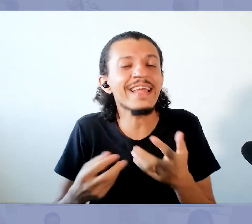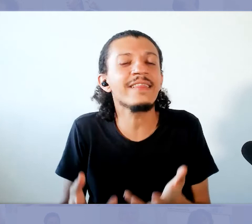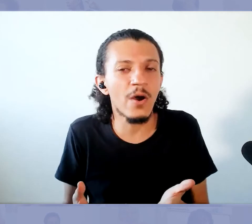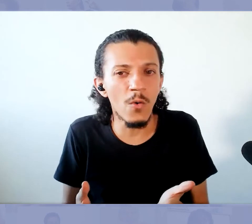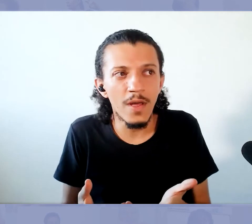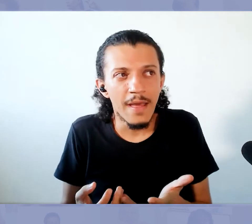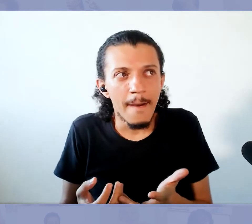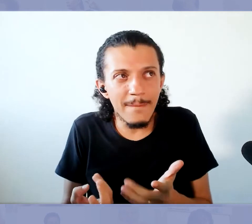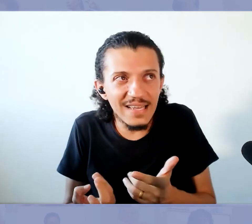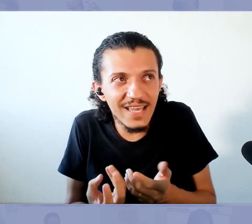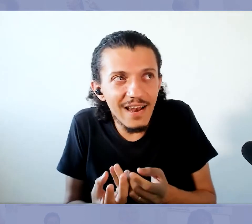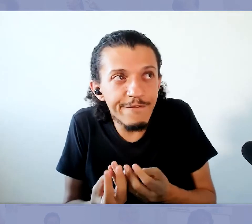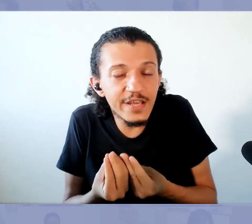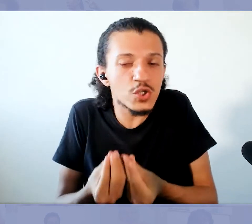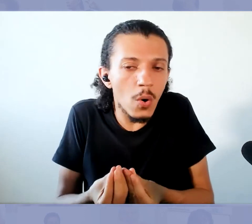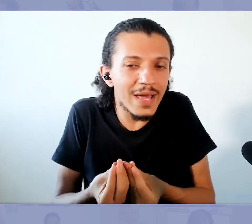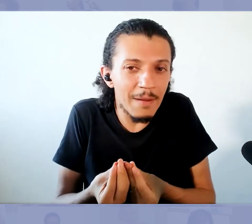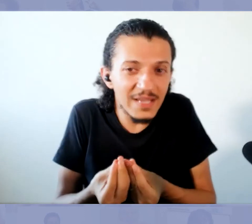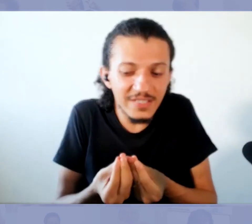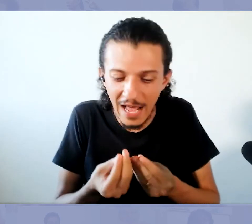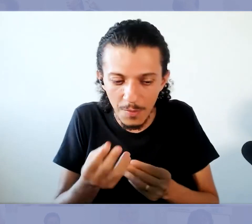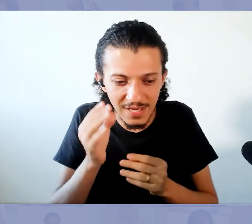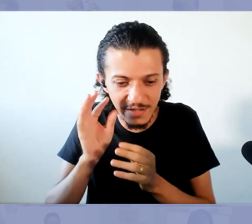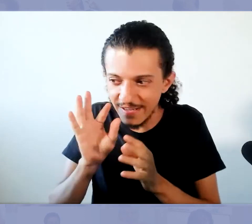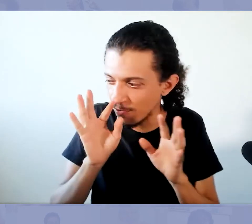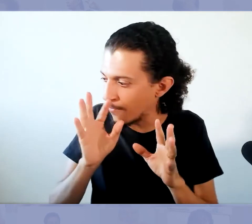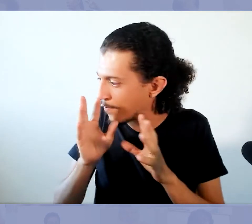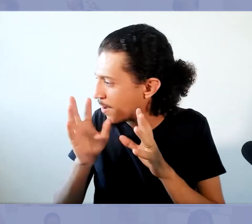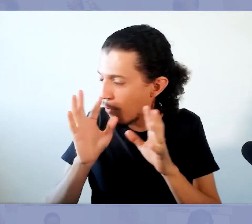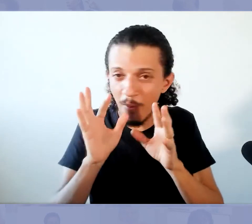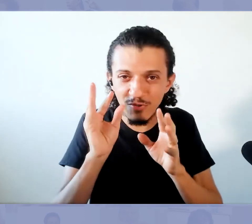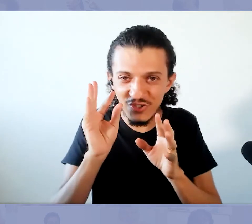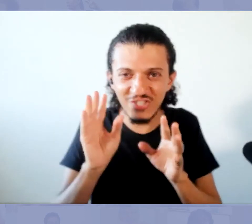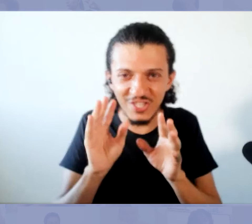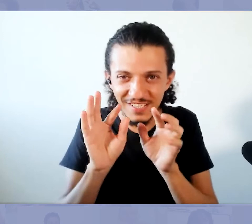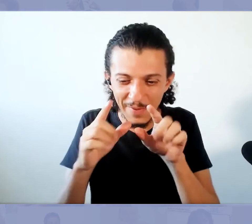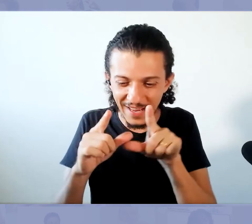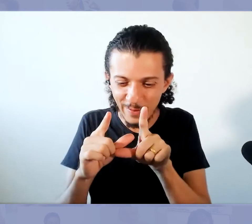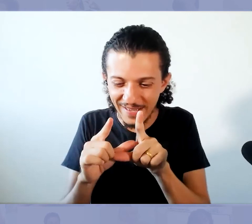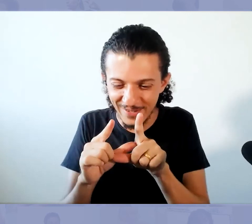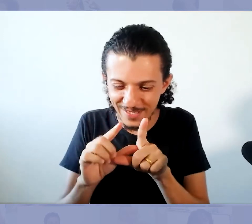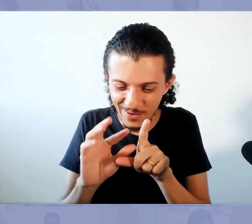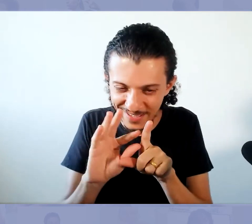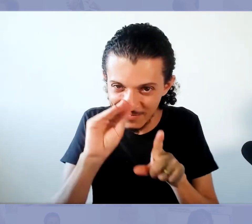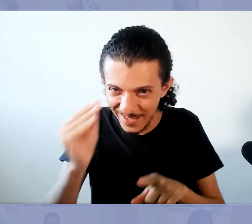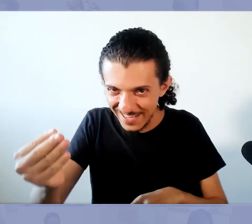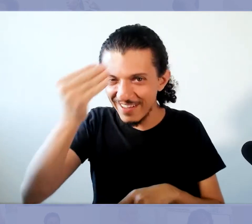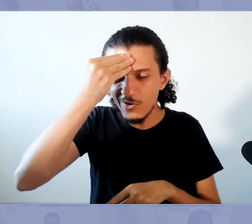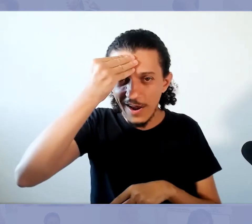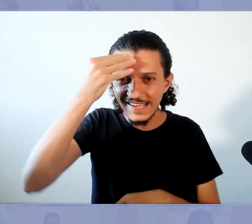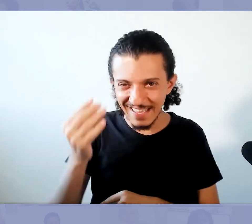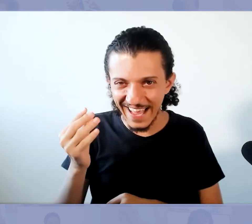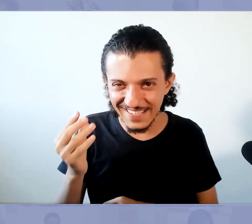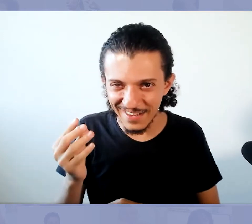que ele entendeu, mas que ele fixou aquilo na mente dele. É como se ele tivesse um post-it, sabe? Aqueles papeizinhos assim com adesivo,